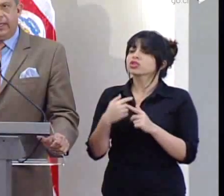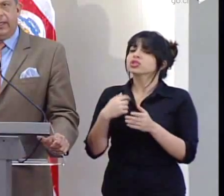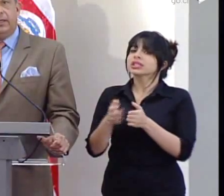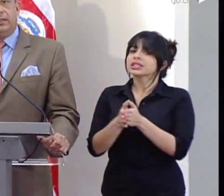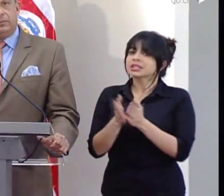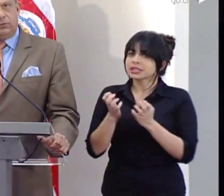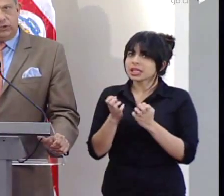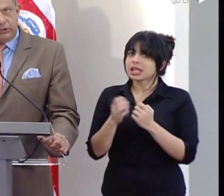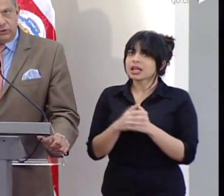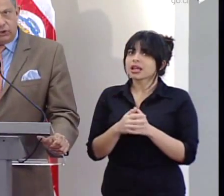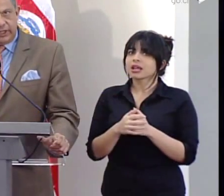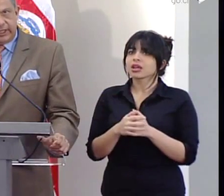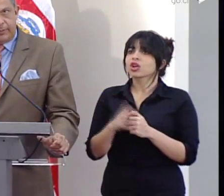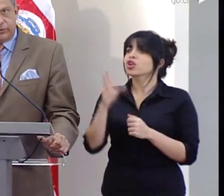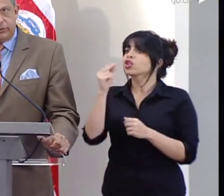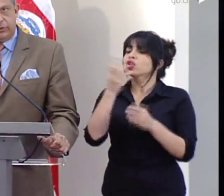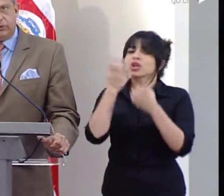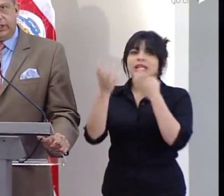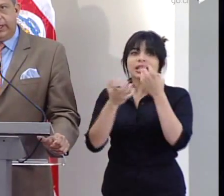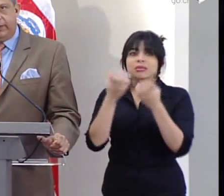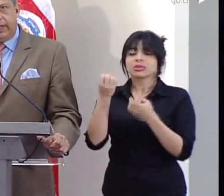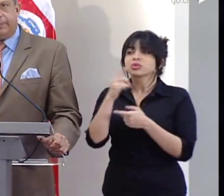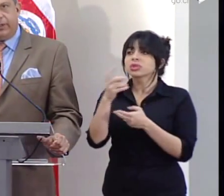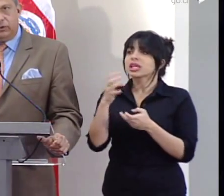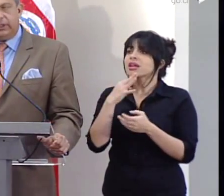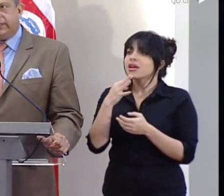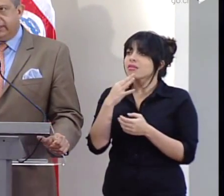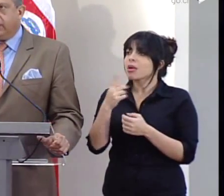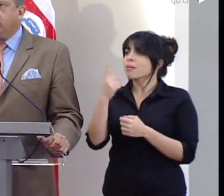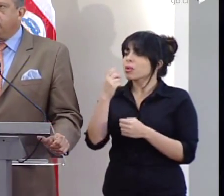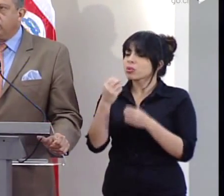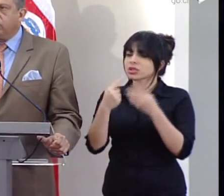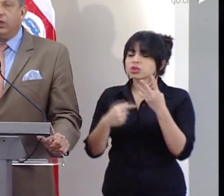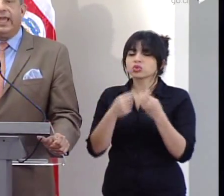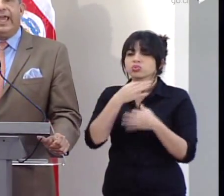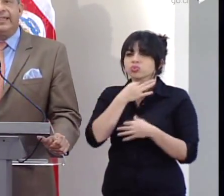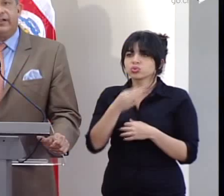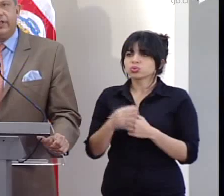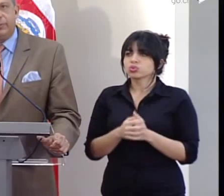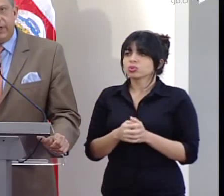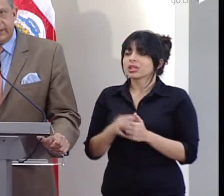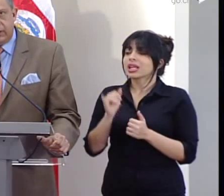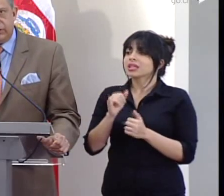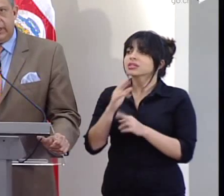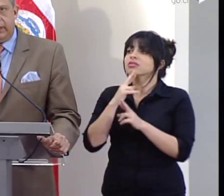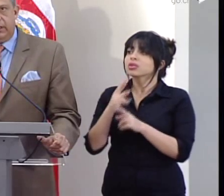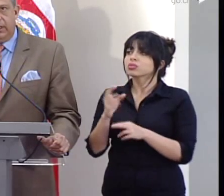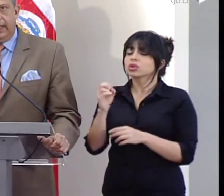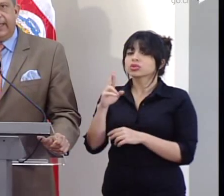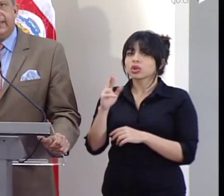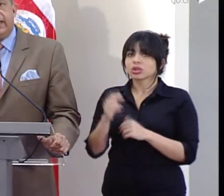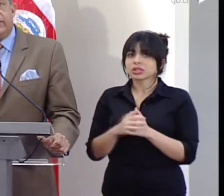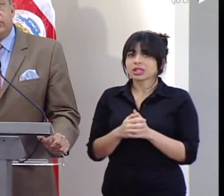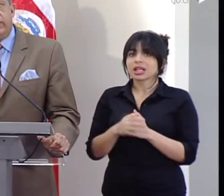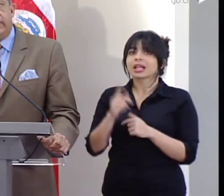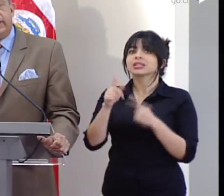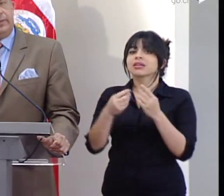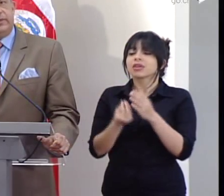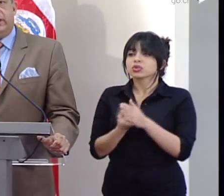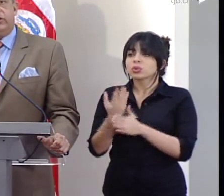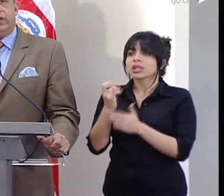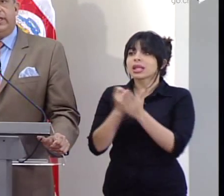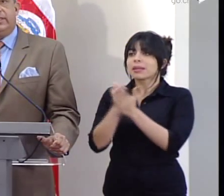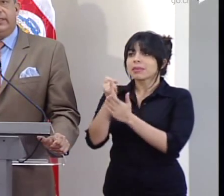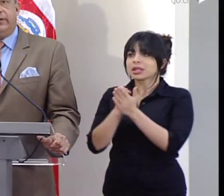quisiera que no gritemos. Si usted quiere hablar, pregunta, etcétera, con mucho gusto. Oscar. Esa respuesta, Oscar, es la que va a surgir